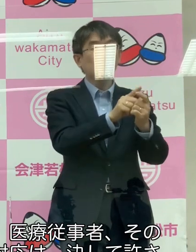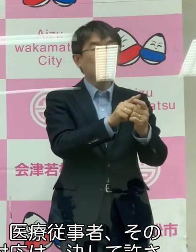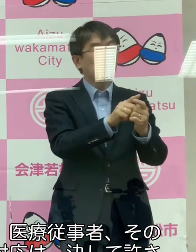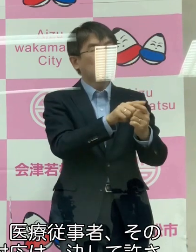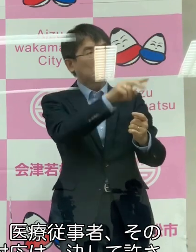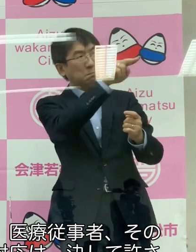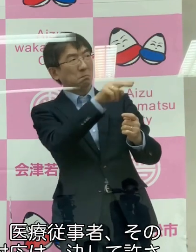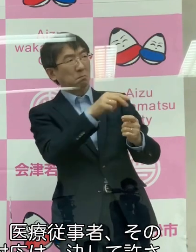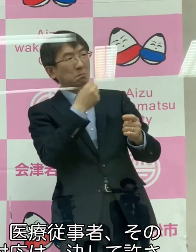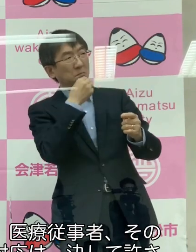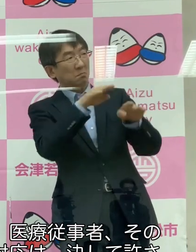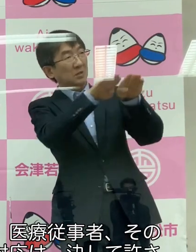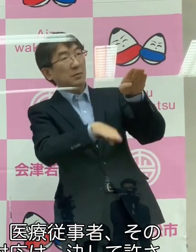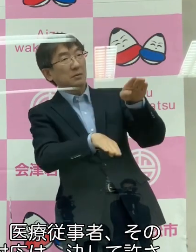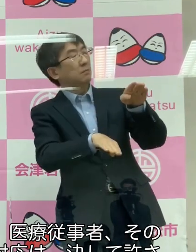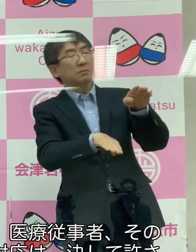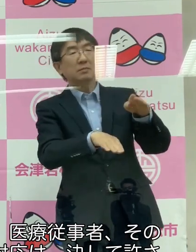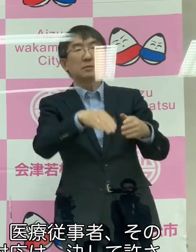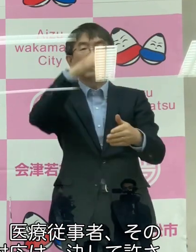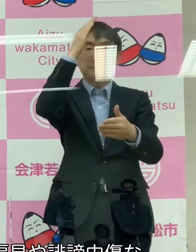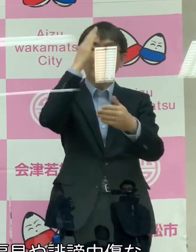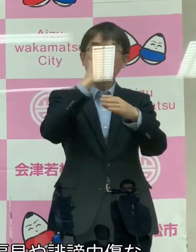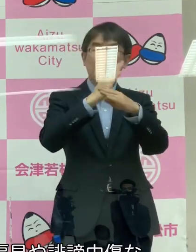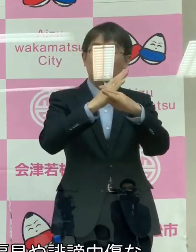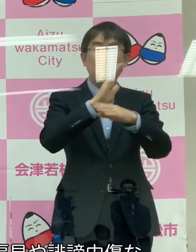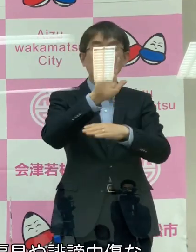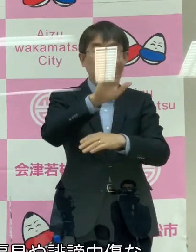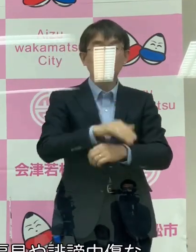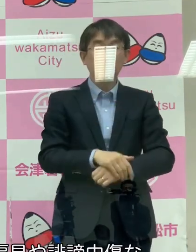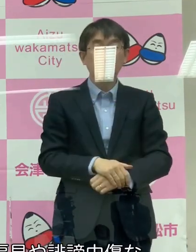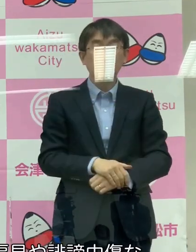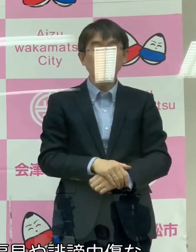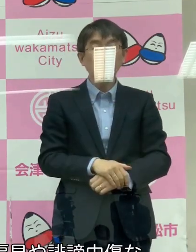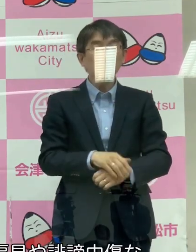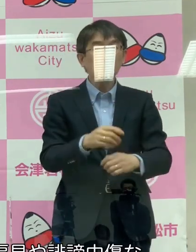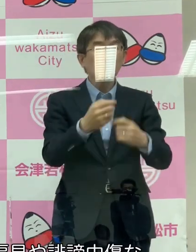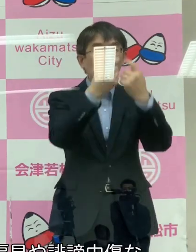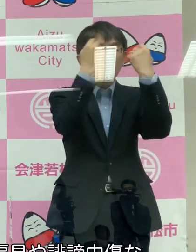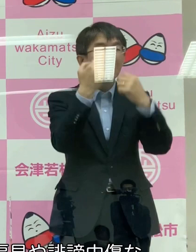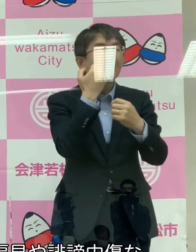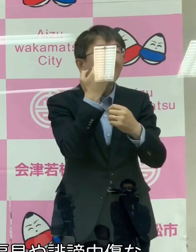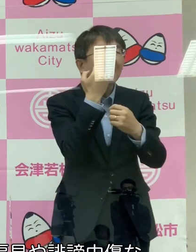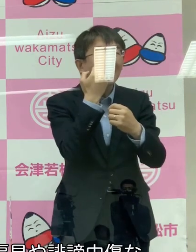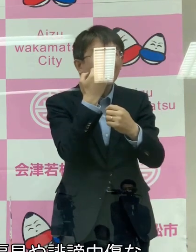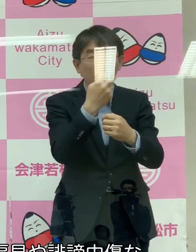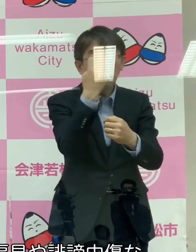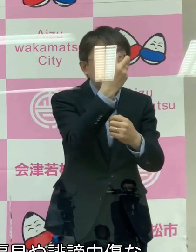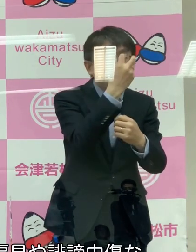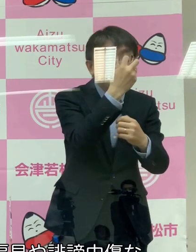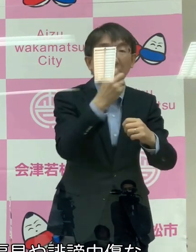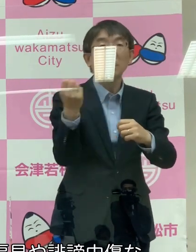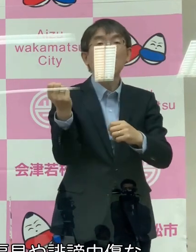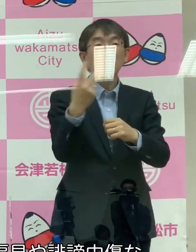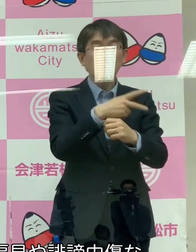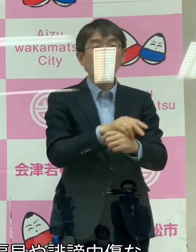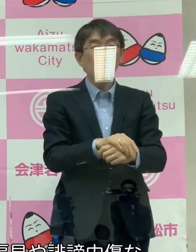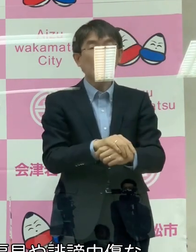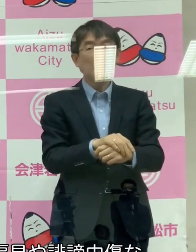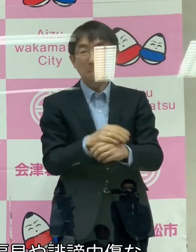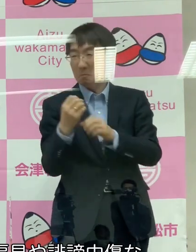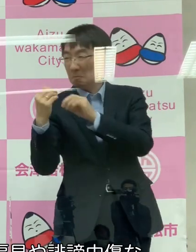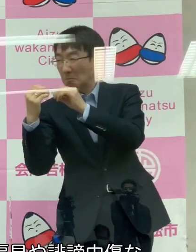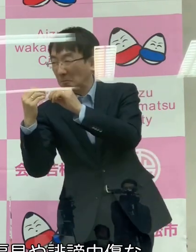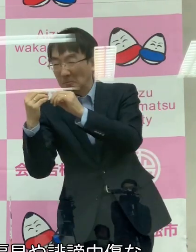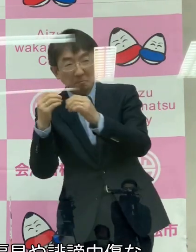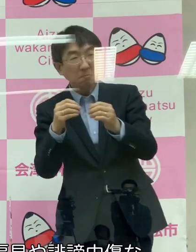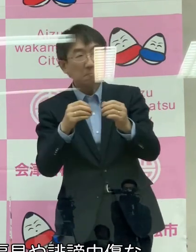対応は決して許されるものではありません。個人を特定する行為や偏見や誹謗中傷など